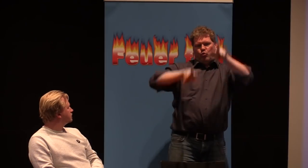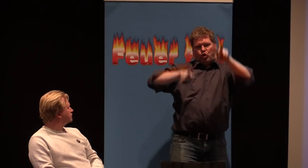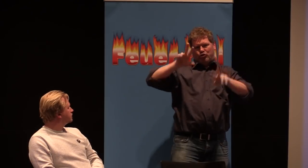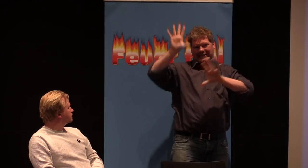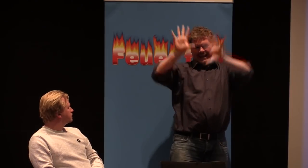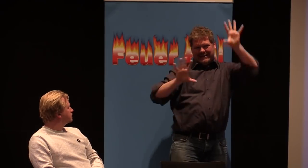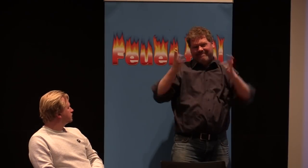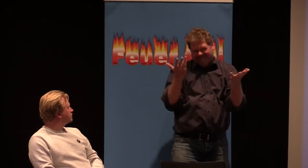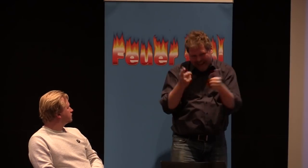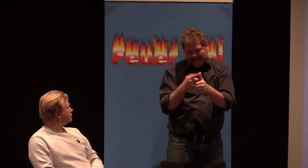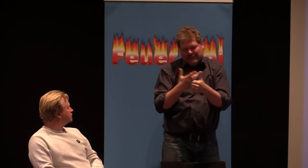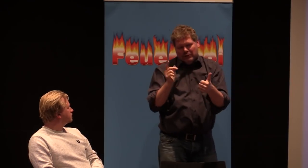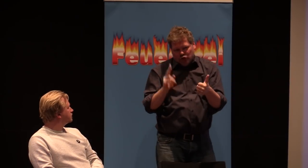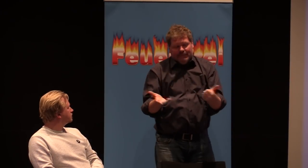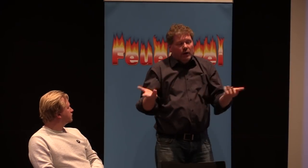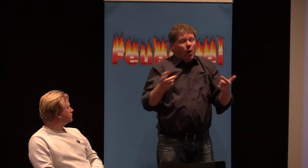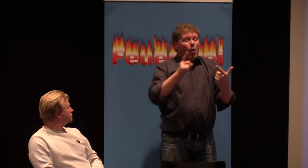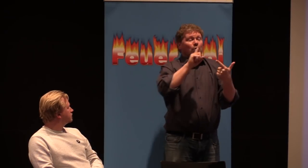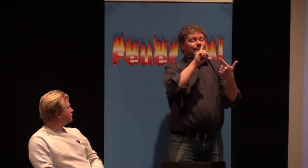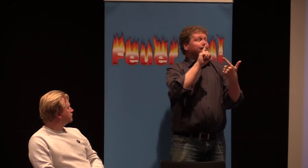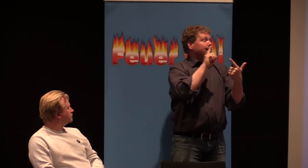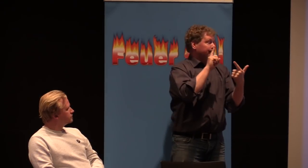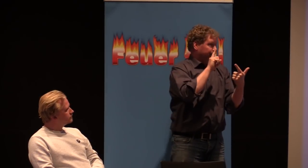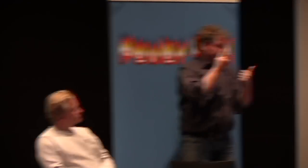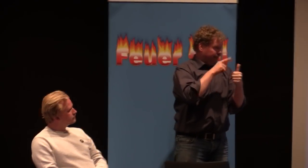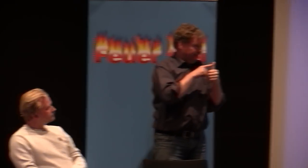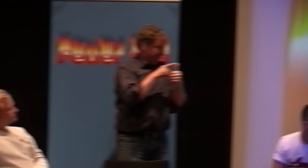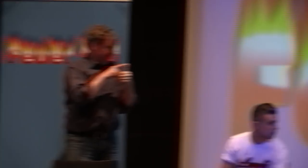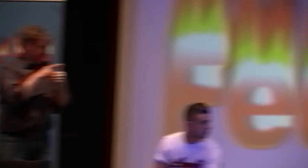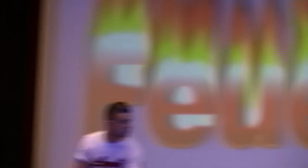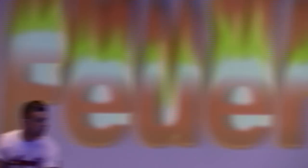wieder etwas schwierig ist. Also da darf man natürlich nicht ganz vergessen... Moment.